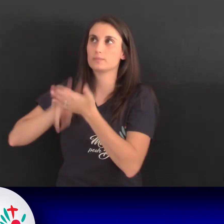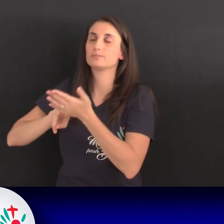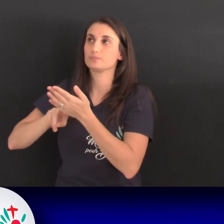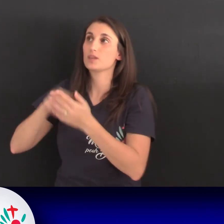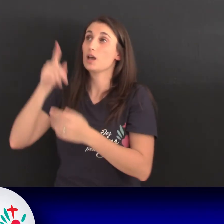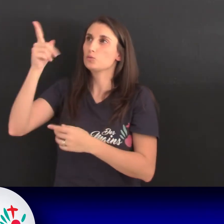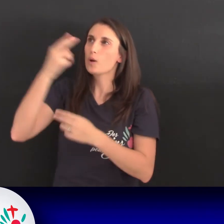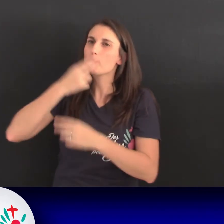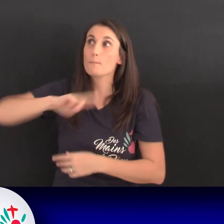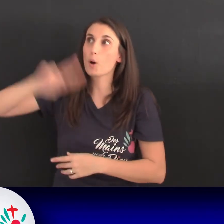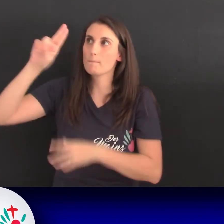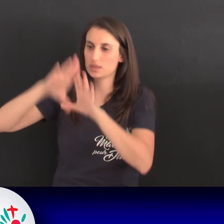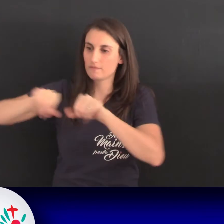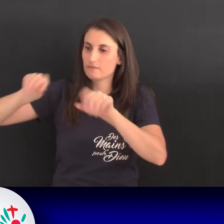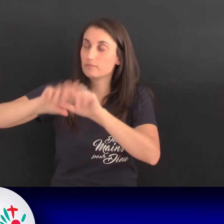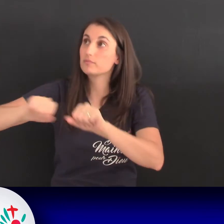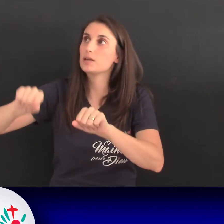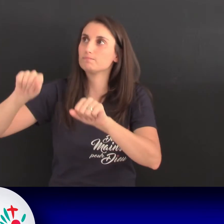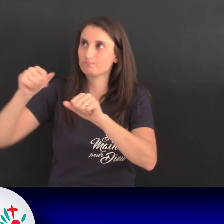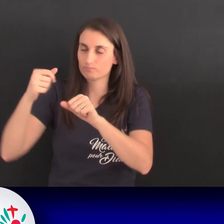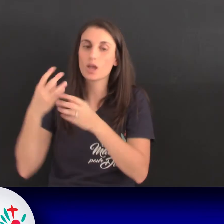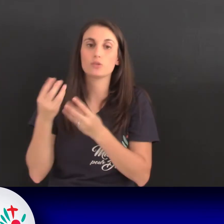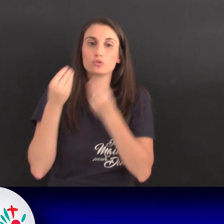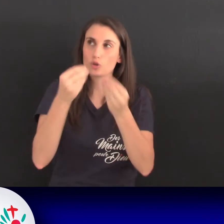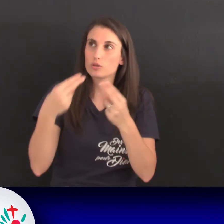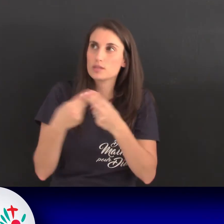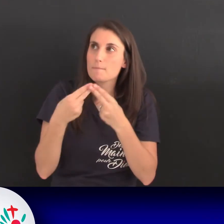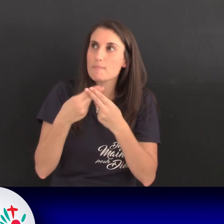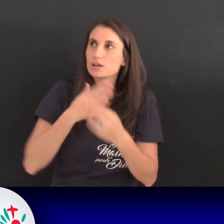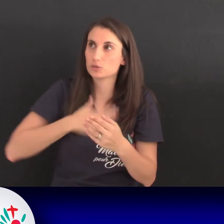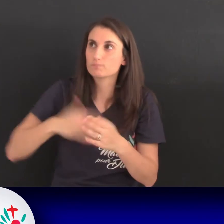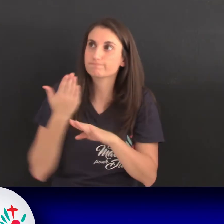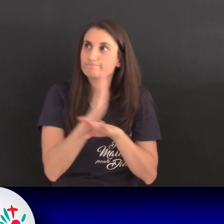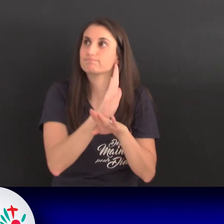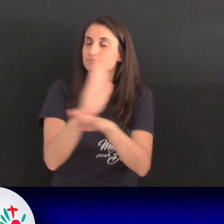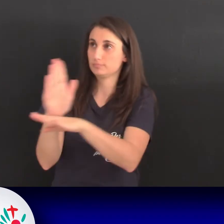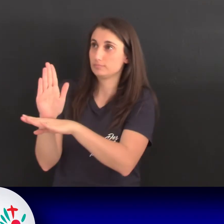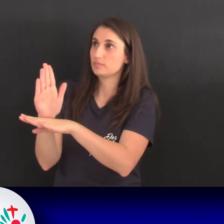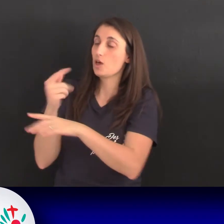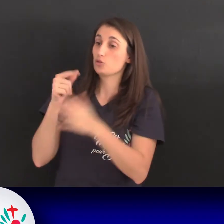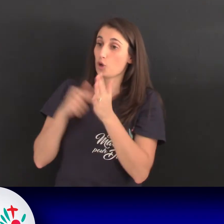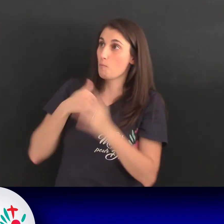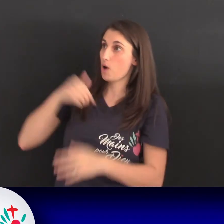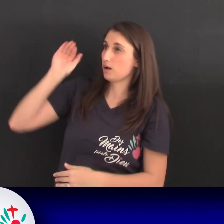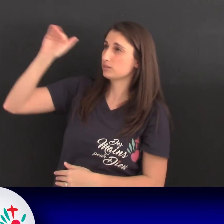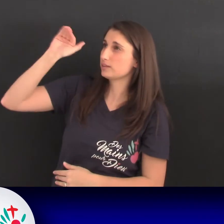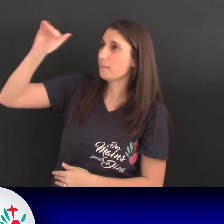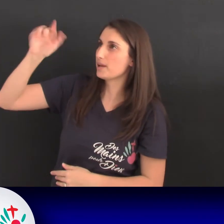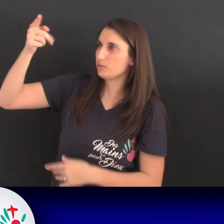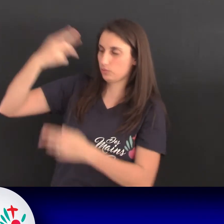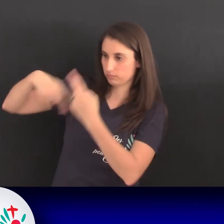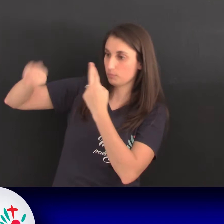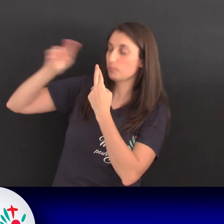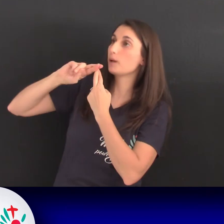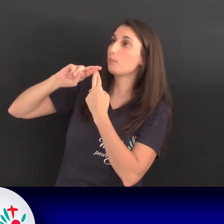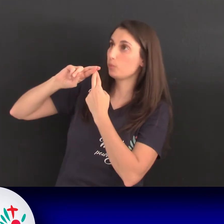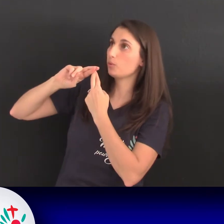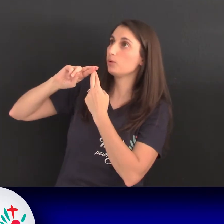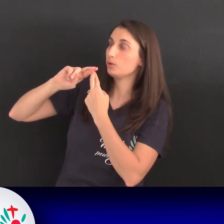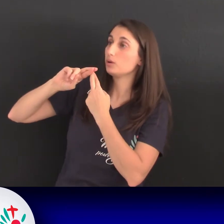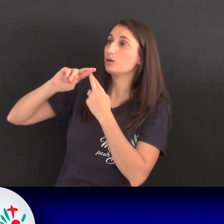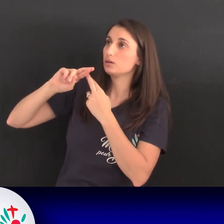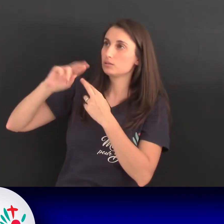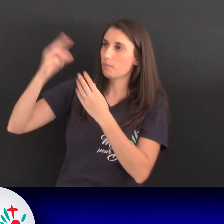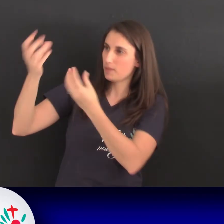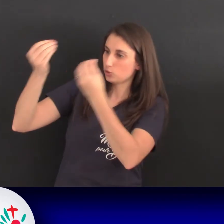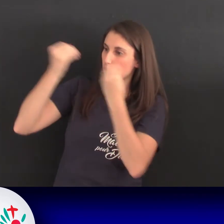l'accomplissement de tes promesses. Lorsque je t'ai appelé, tu m'as répondu, tu m'as encouragé, tu m'as fortifié. Tous les rois de la